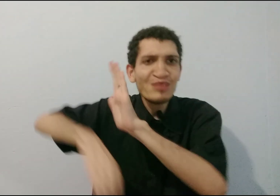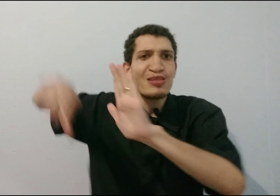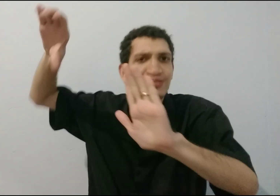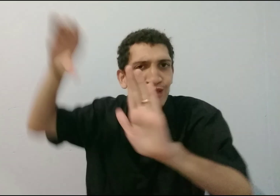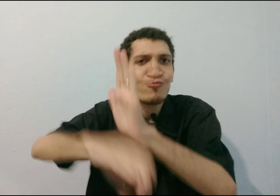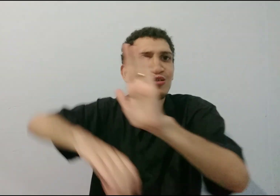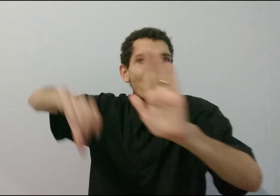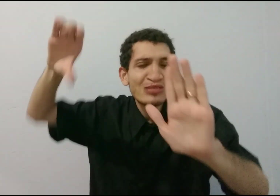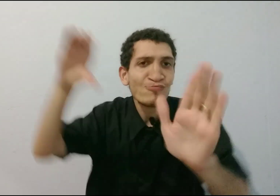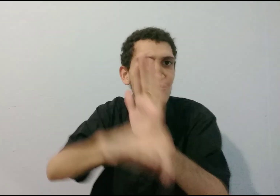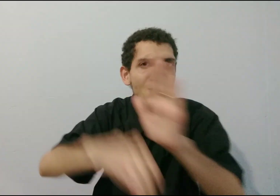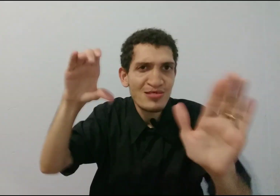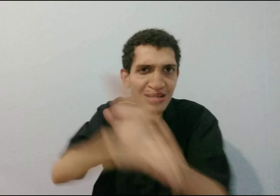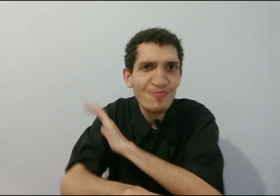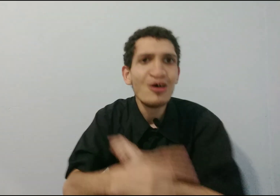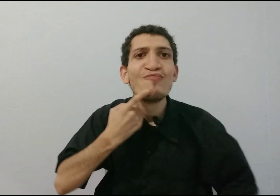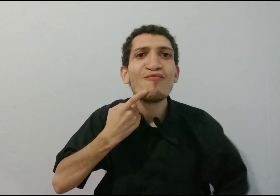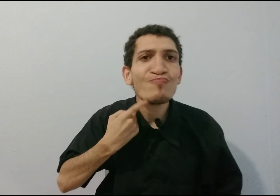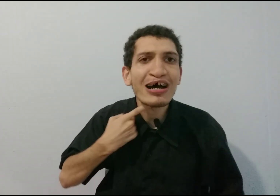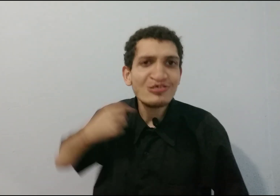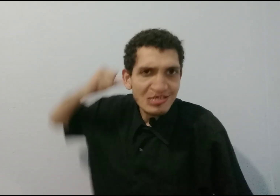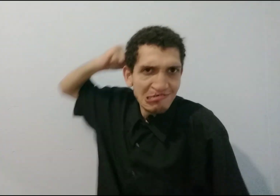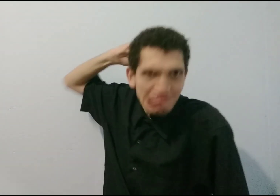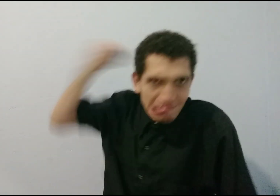senilizar, porque senilizar, porque você não entra em...